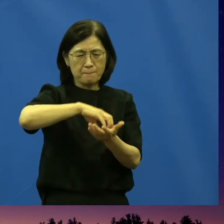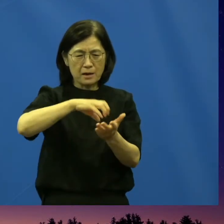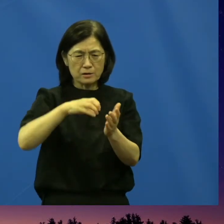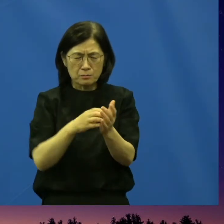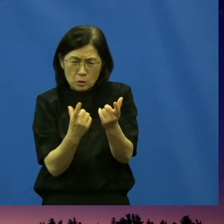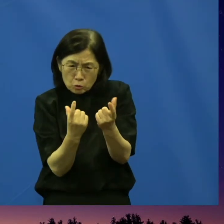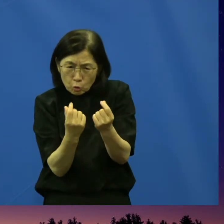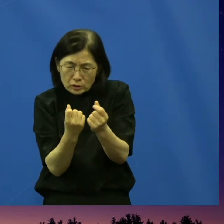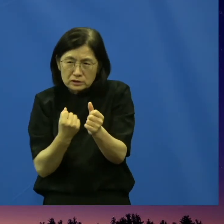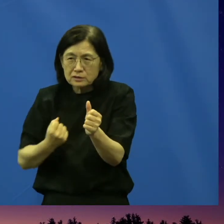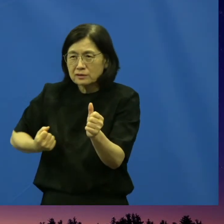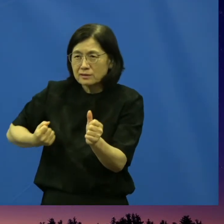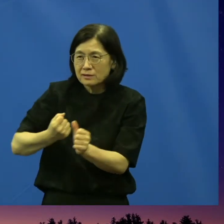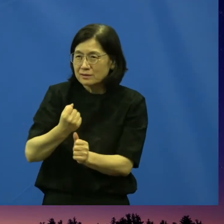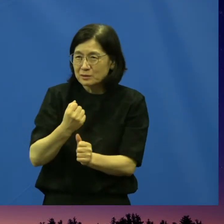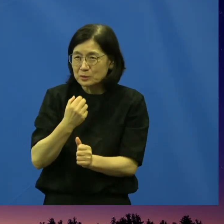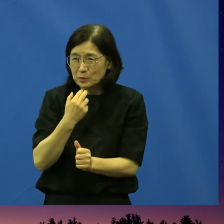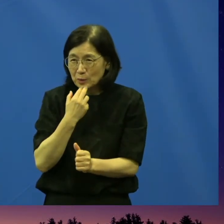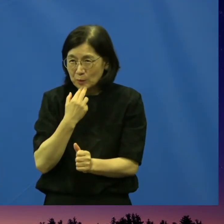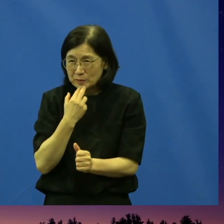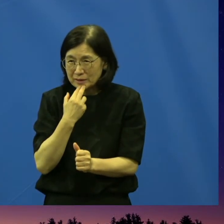어렵거든요. 그러니까 이제